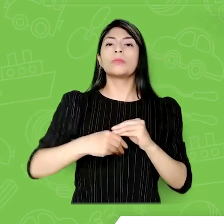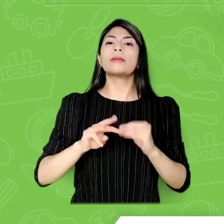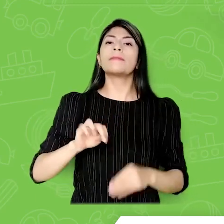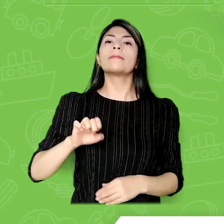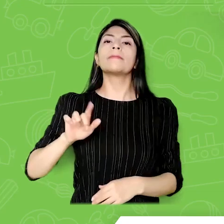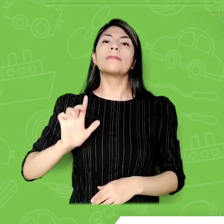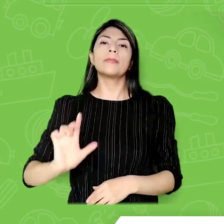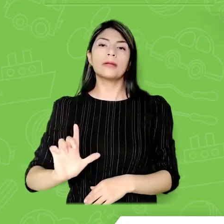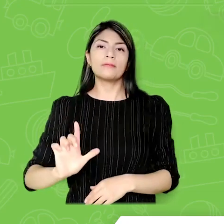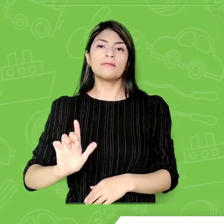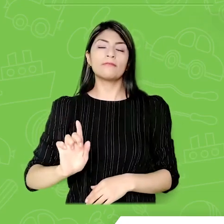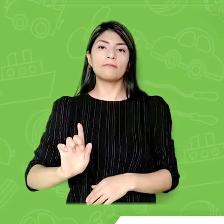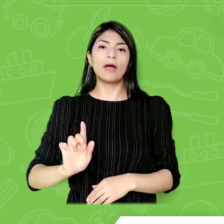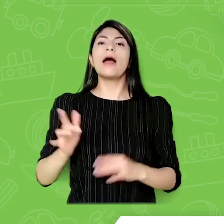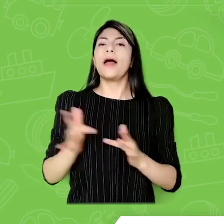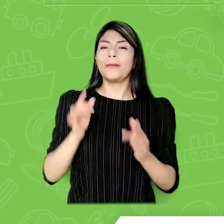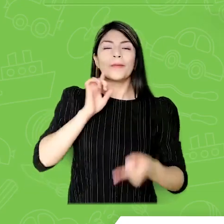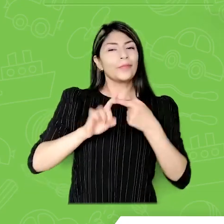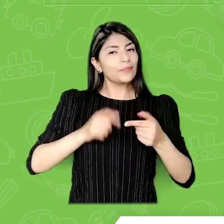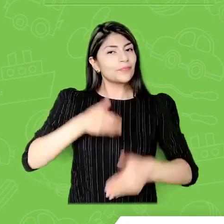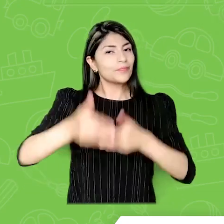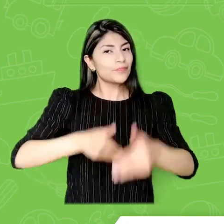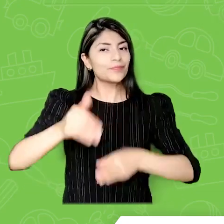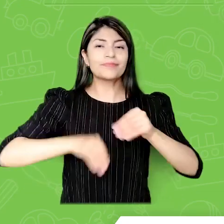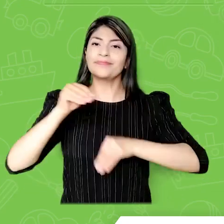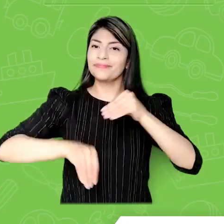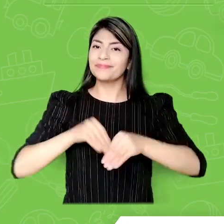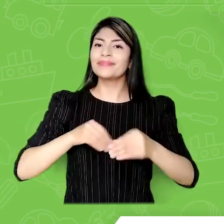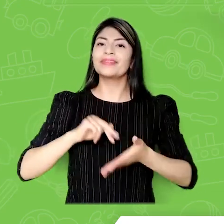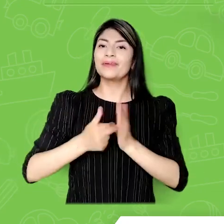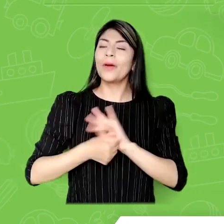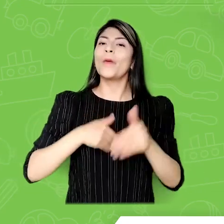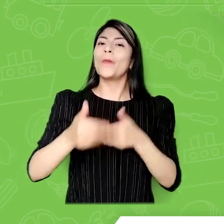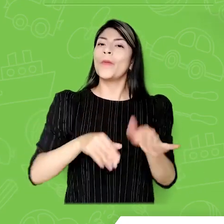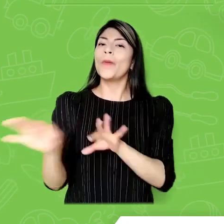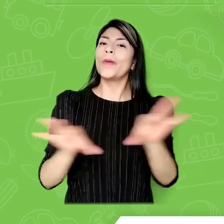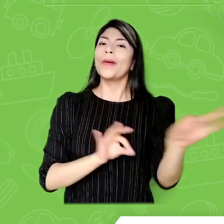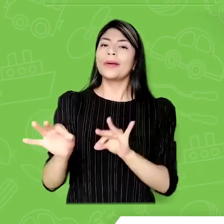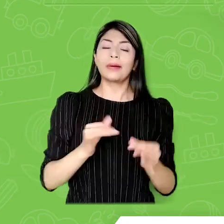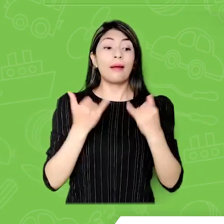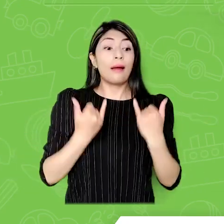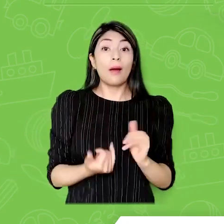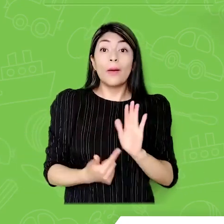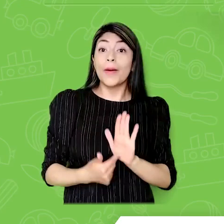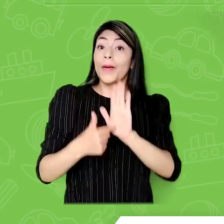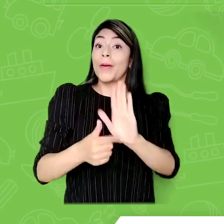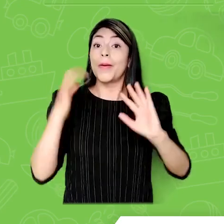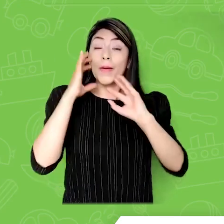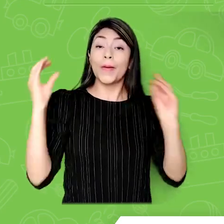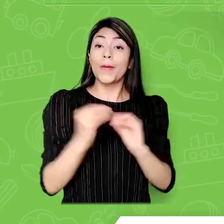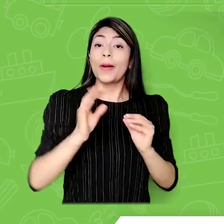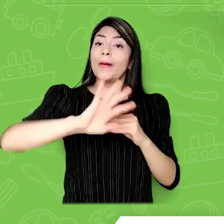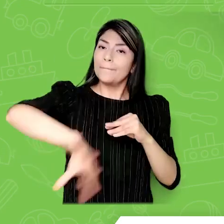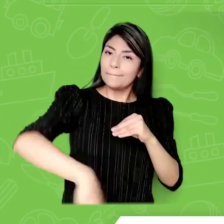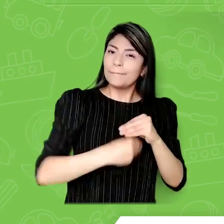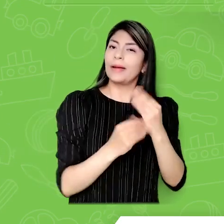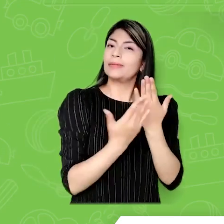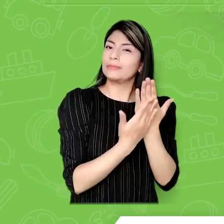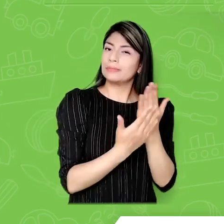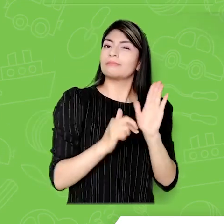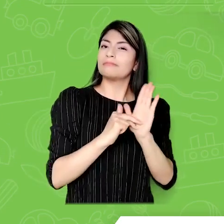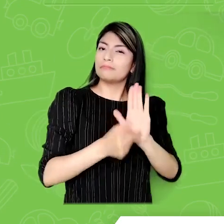de selección, lo dispuesto en este acuerdo y su anexo, y por las demás normas concordantes y vigentes sobre la